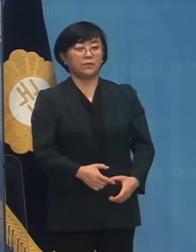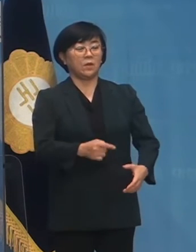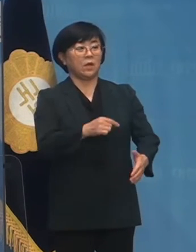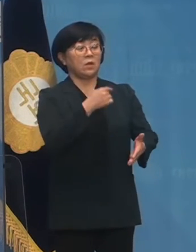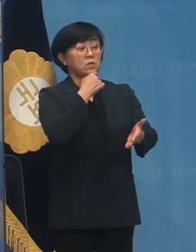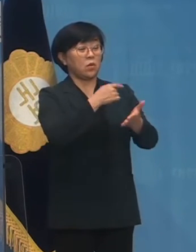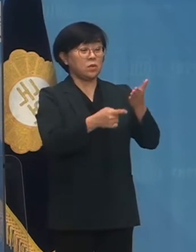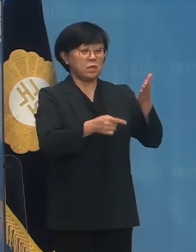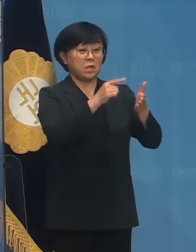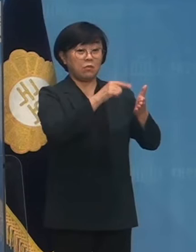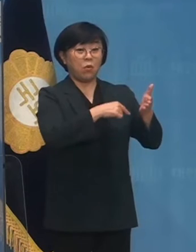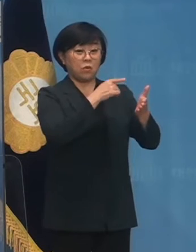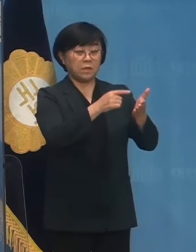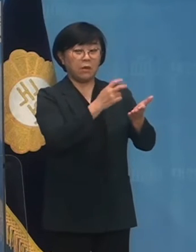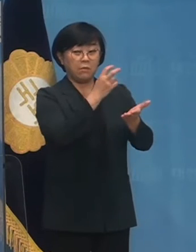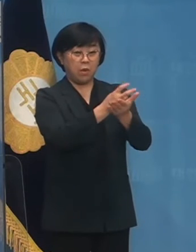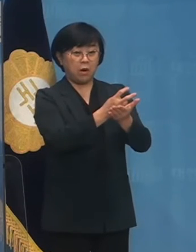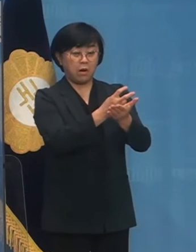손실보상법에 따른